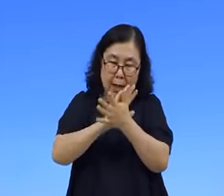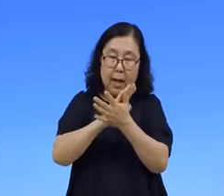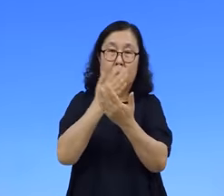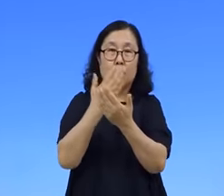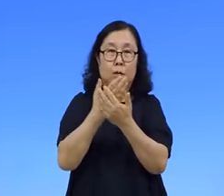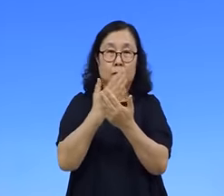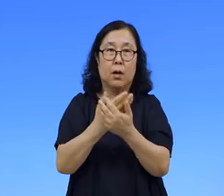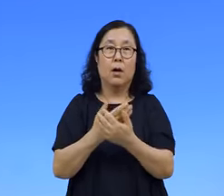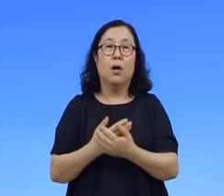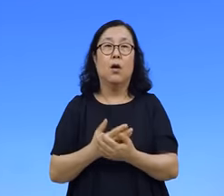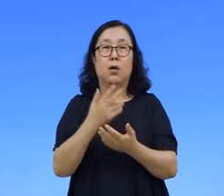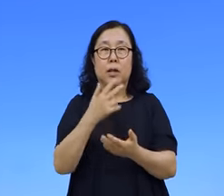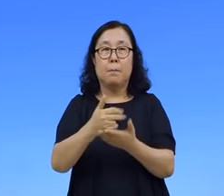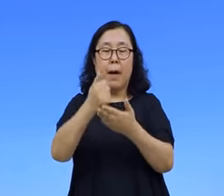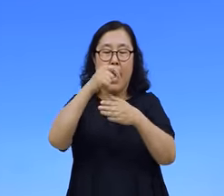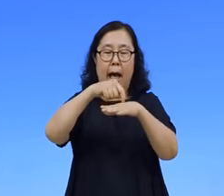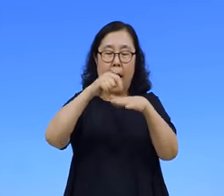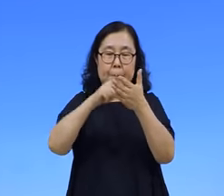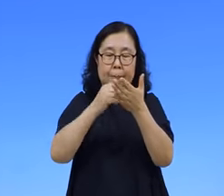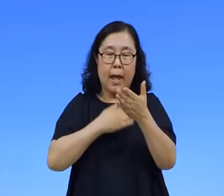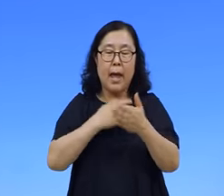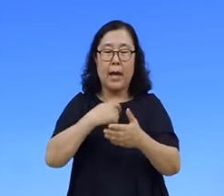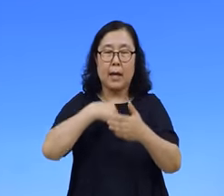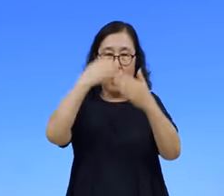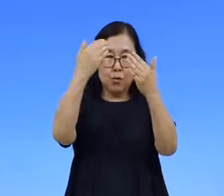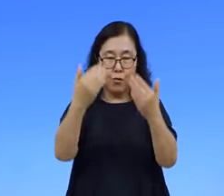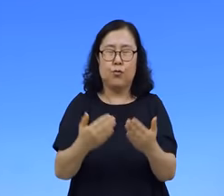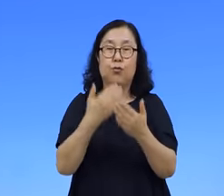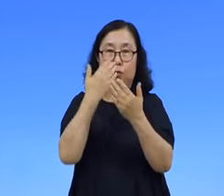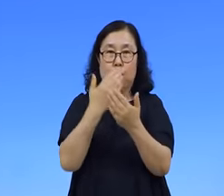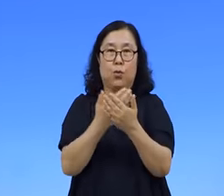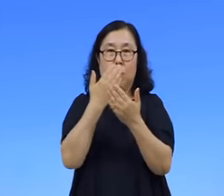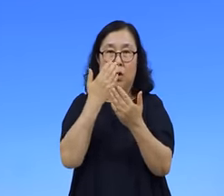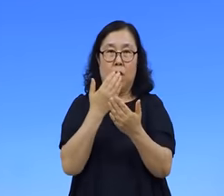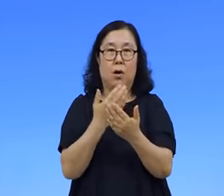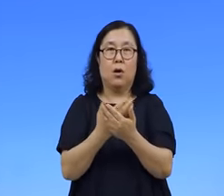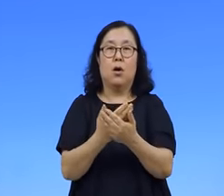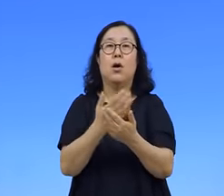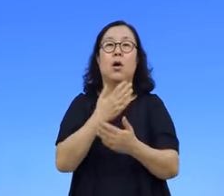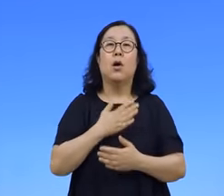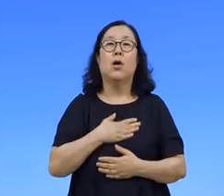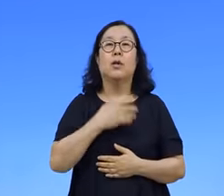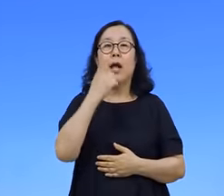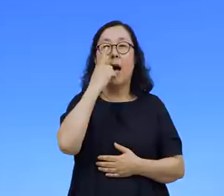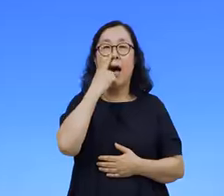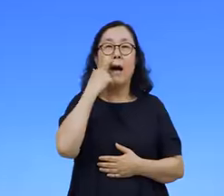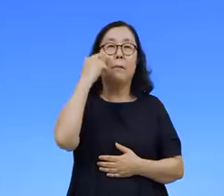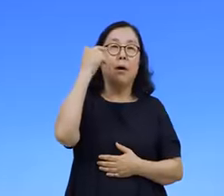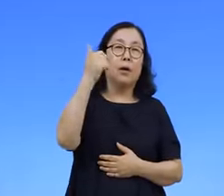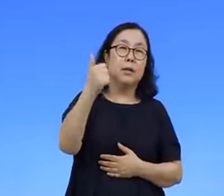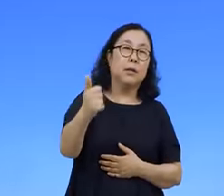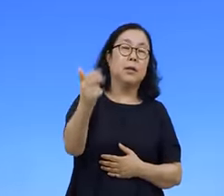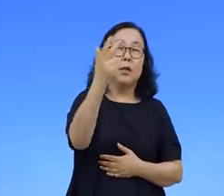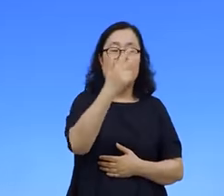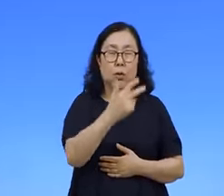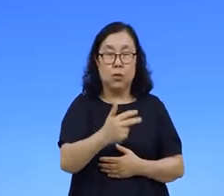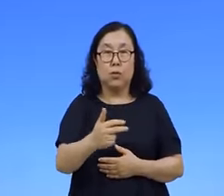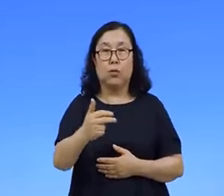막 절규처럼 느껴져요. 주님 마음 내게 주소서.